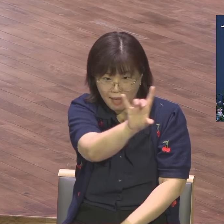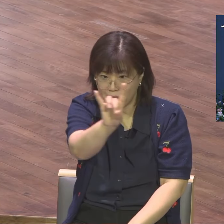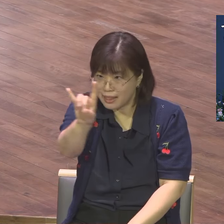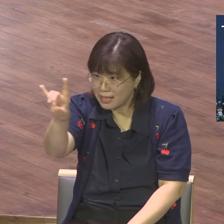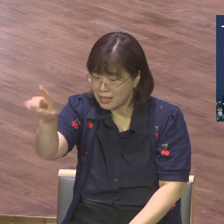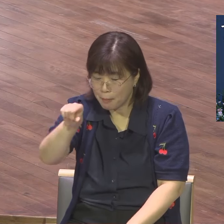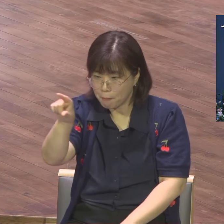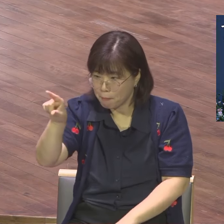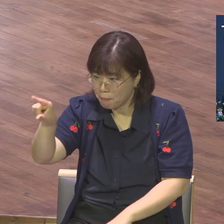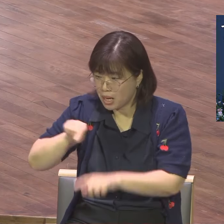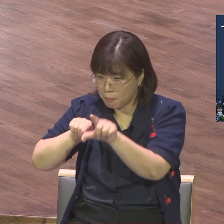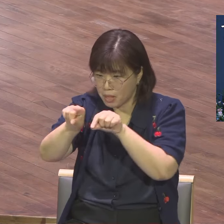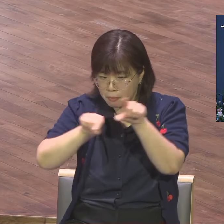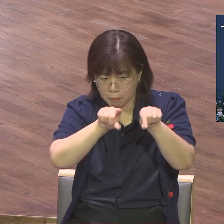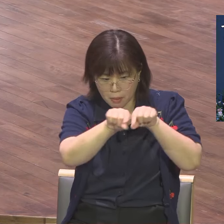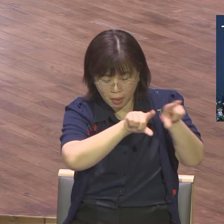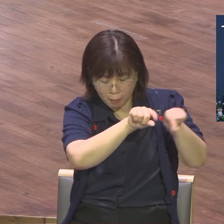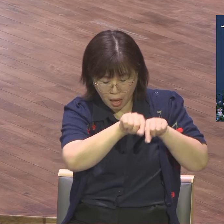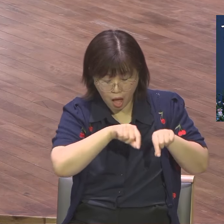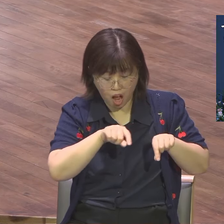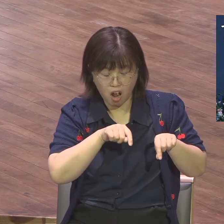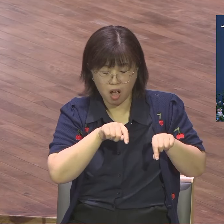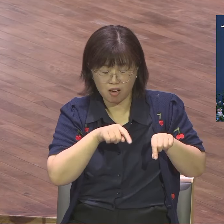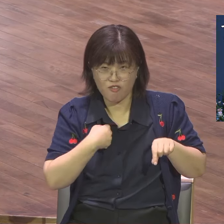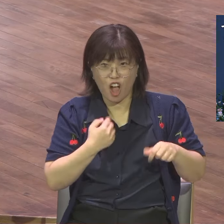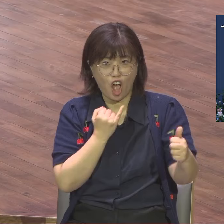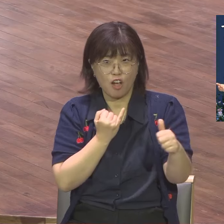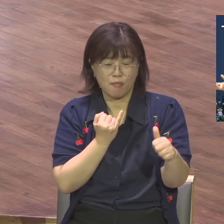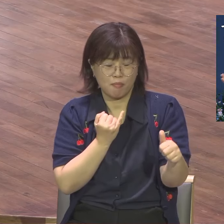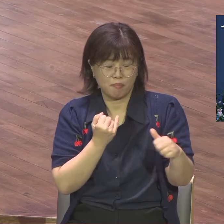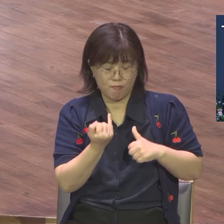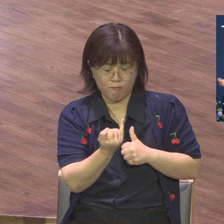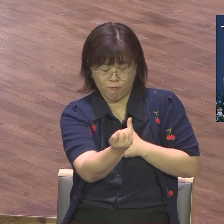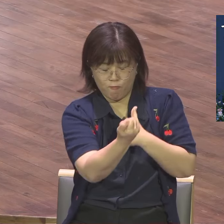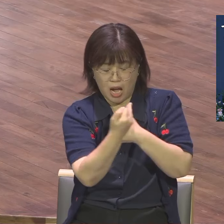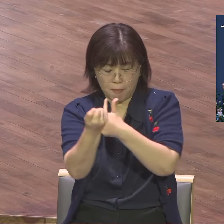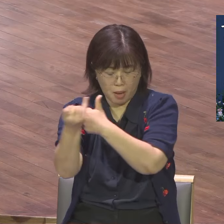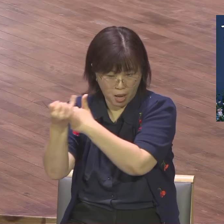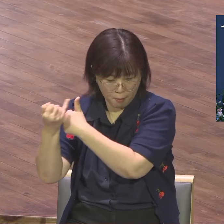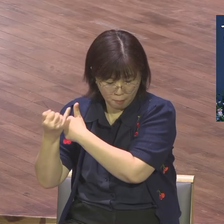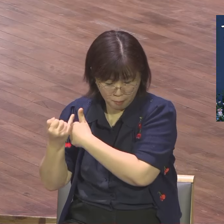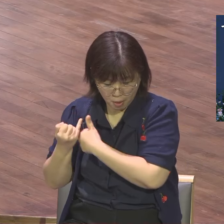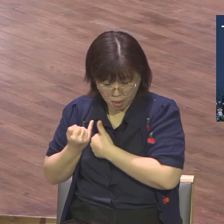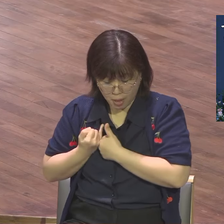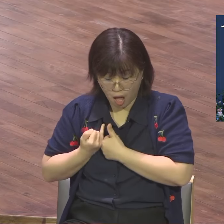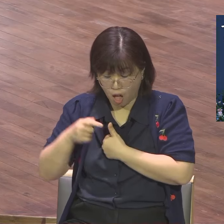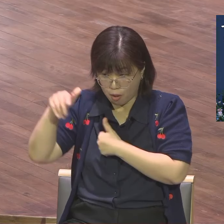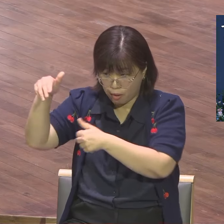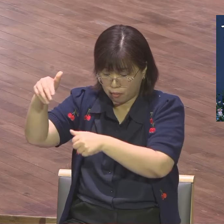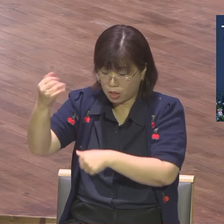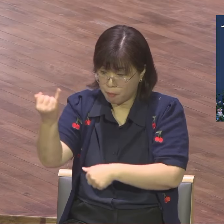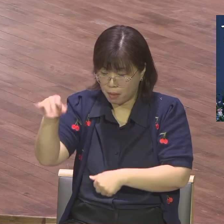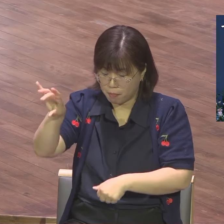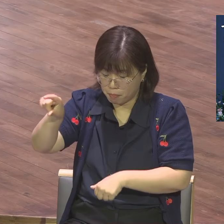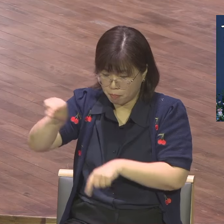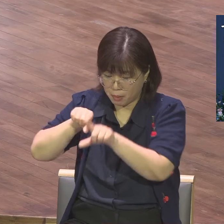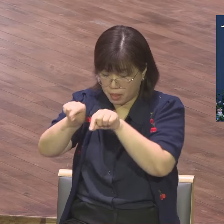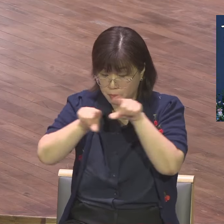이 정치적으로 엮으려고 전부 다 그냥 딸들을 막 왕의 딸들을 다 보낸 거요. 저